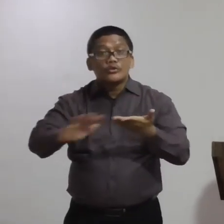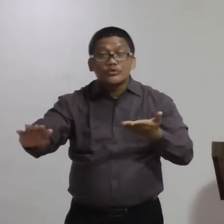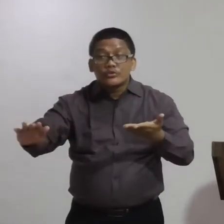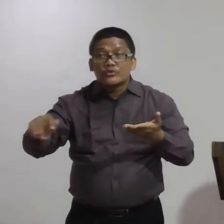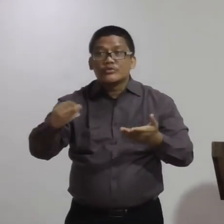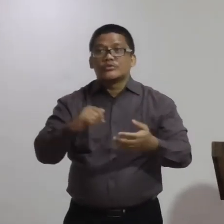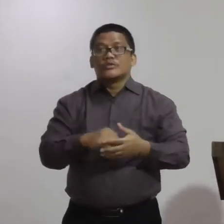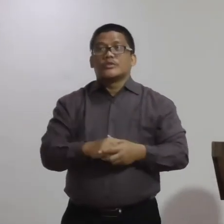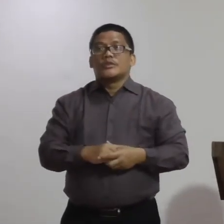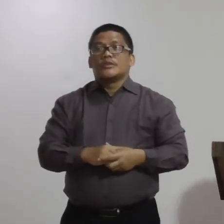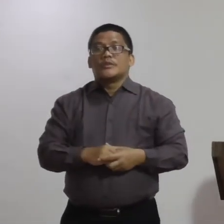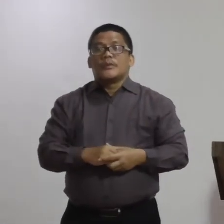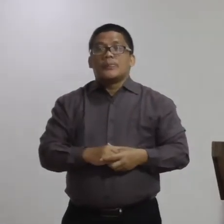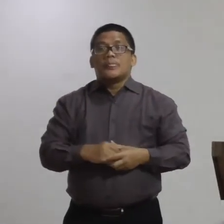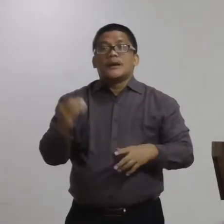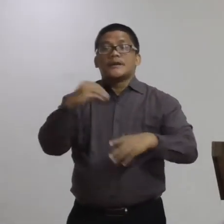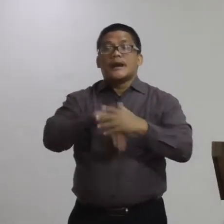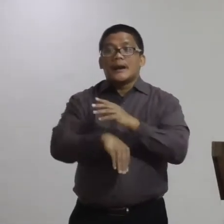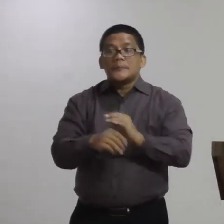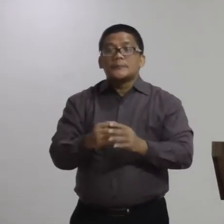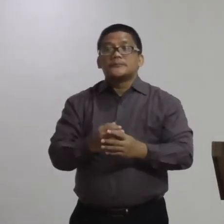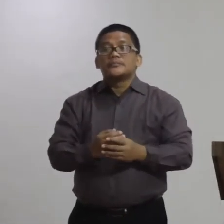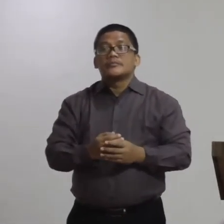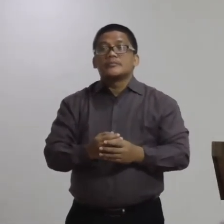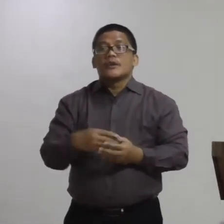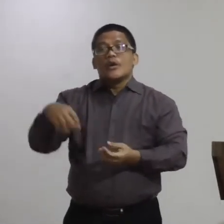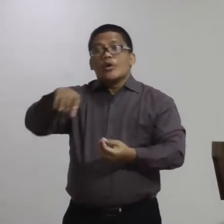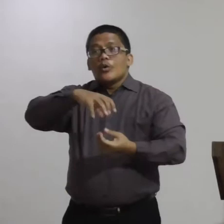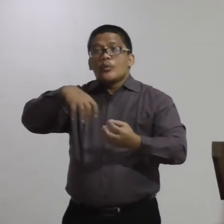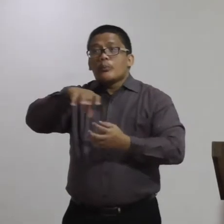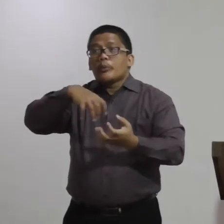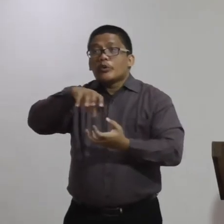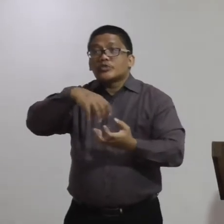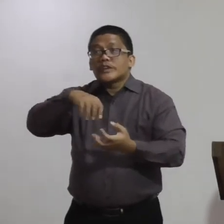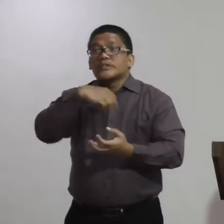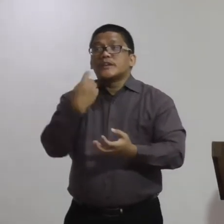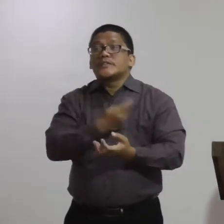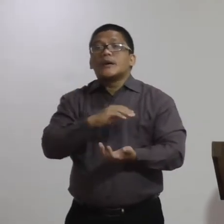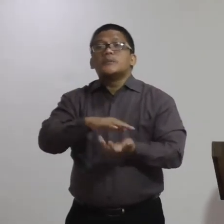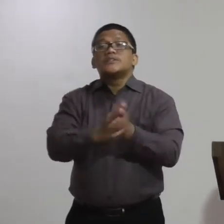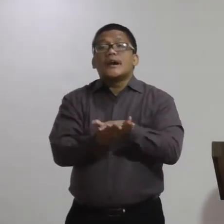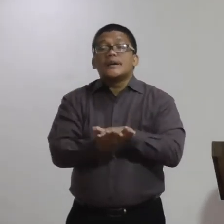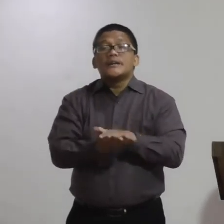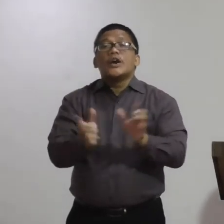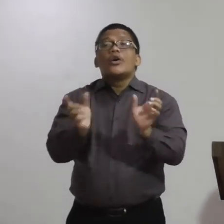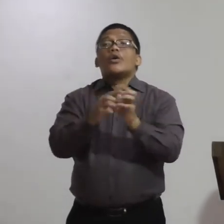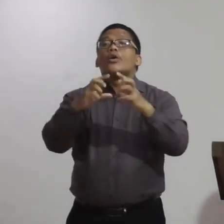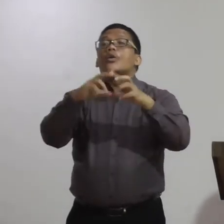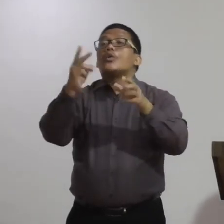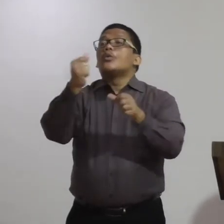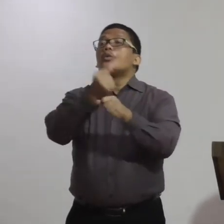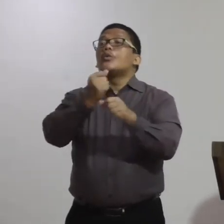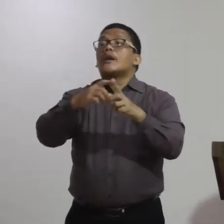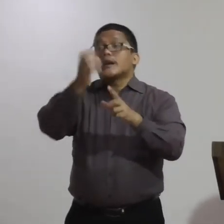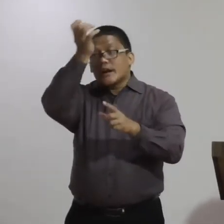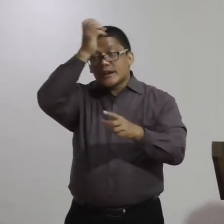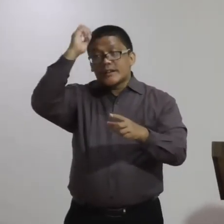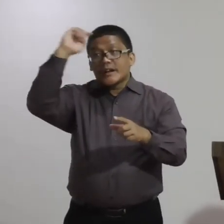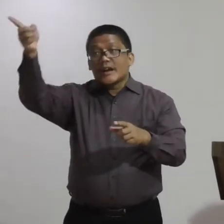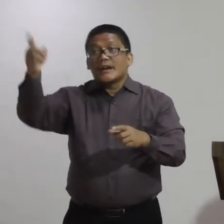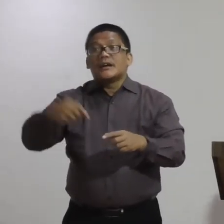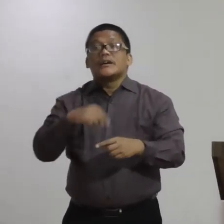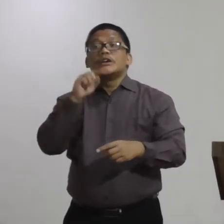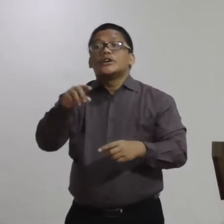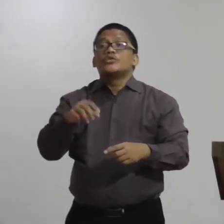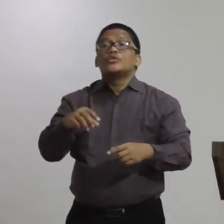sekarang peranan Roh Kudus dalam proses menjadi kita menjadi warga kerajaan Allah, ini adalah yang dikerjakan